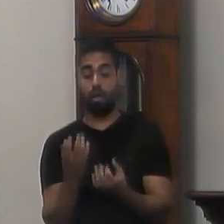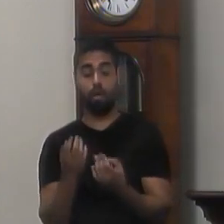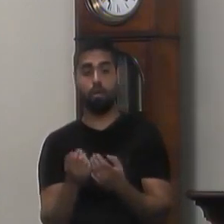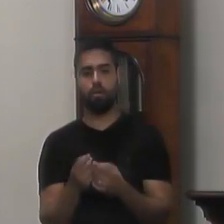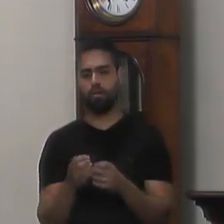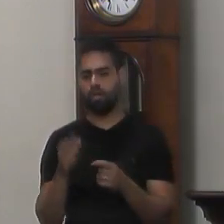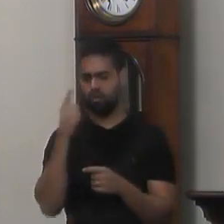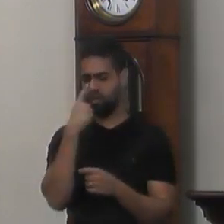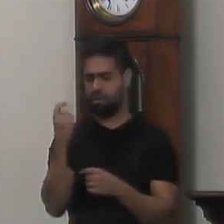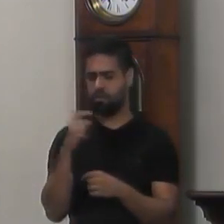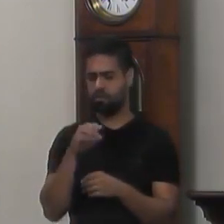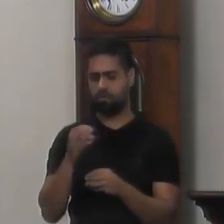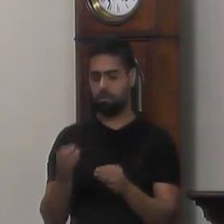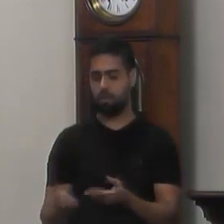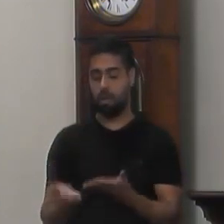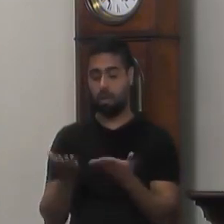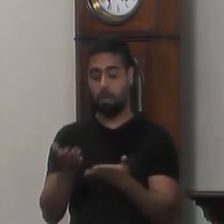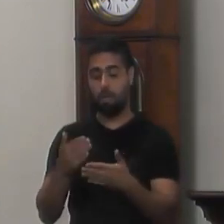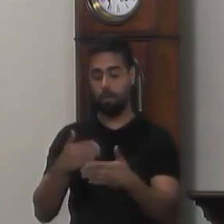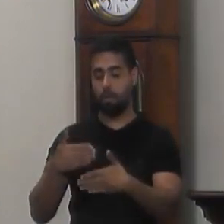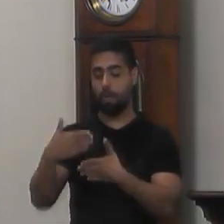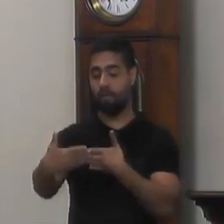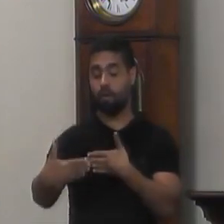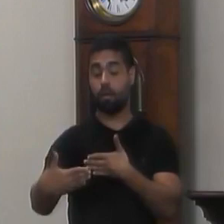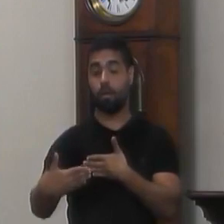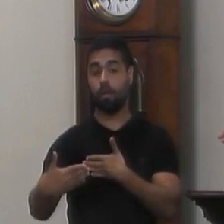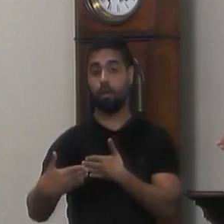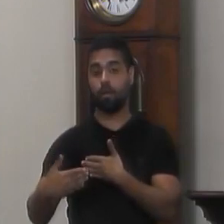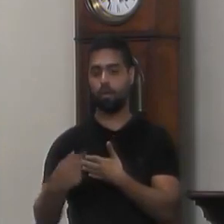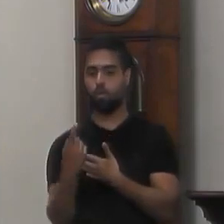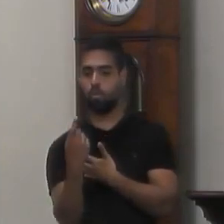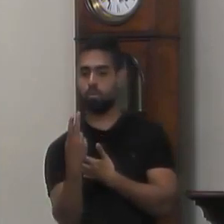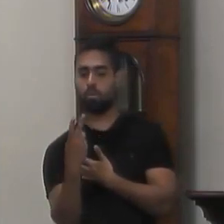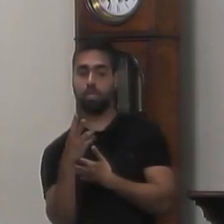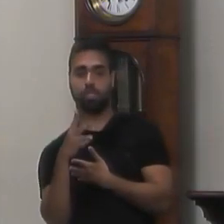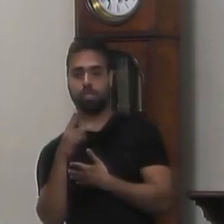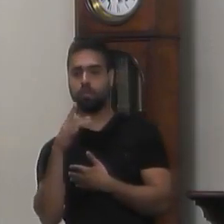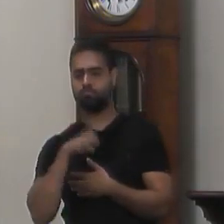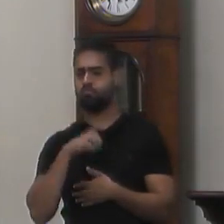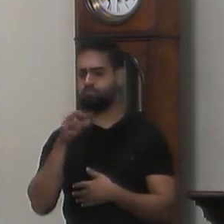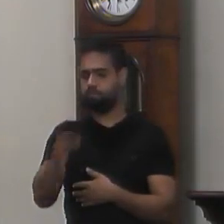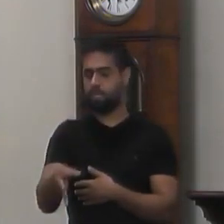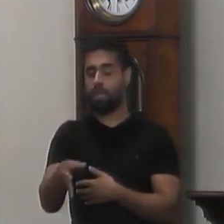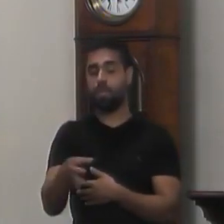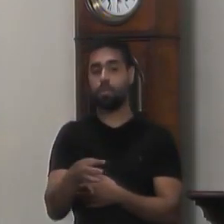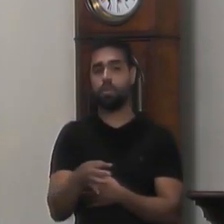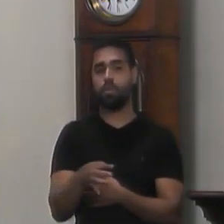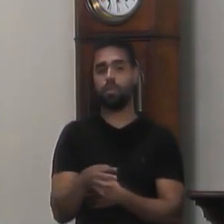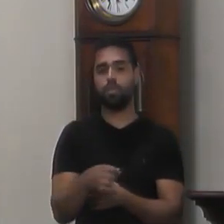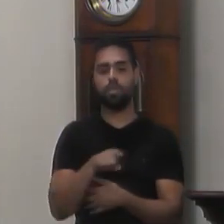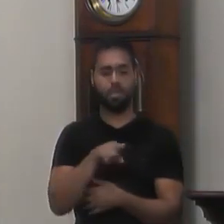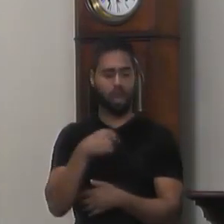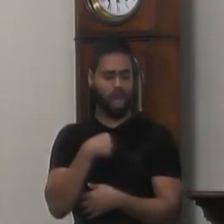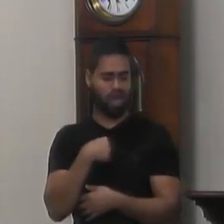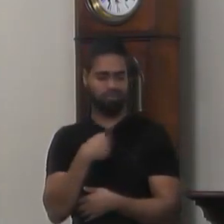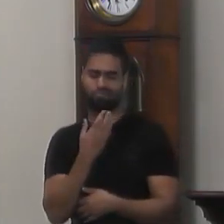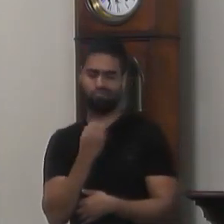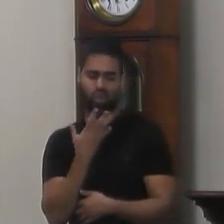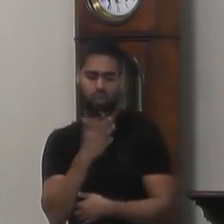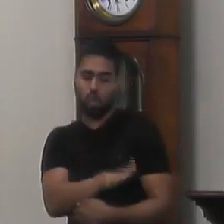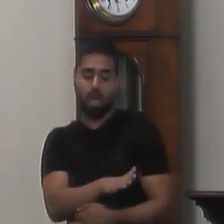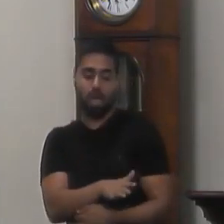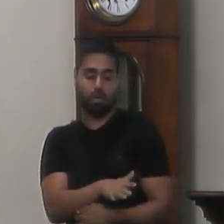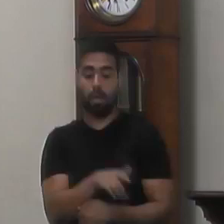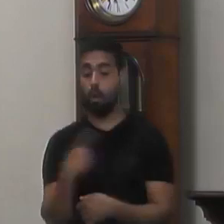não joga não. Põe para fora do seu portão, deixa lá 1, 2 dias, que eu tenho certeza que não serve para você, vai servir